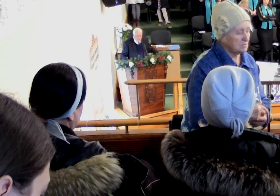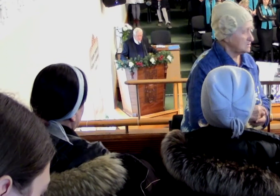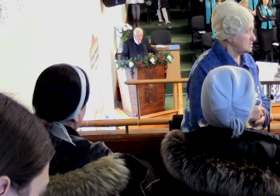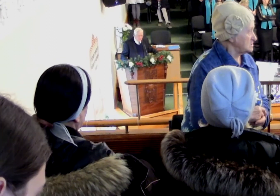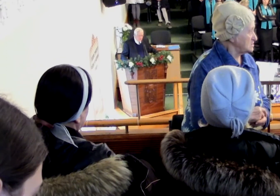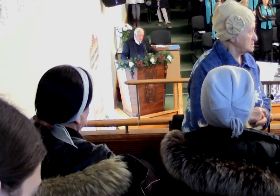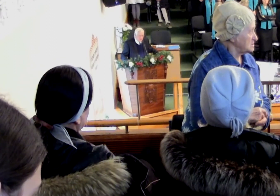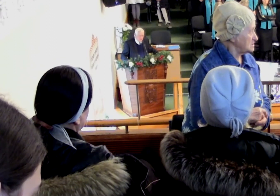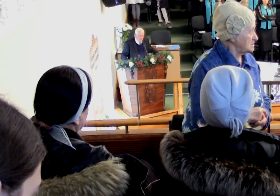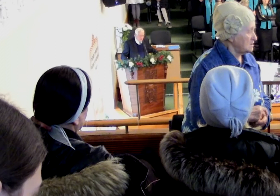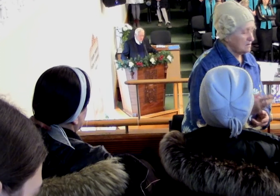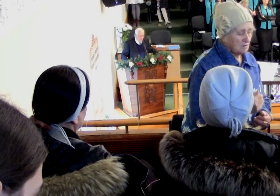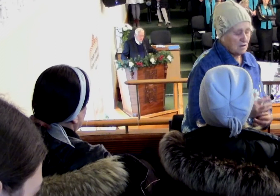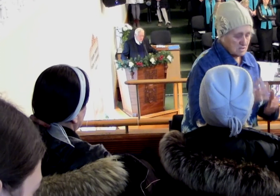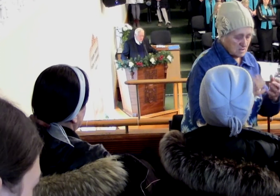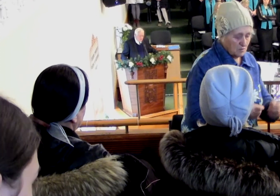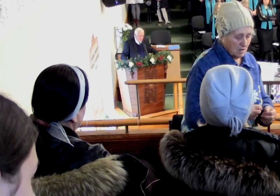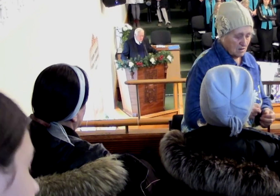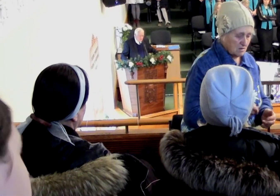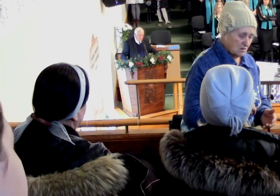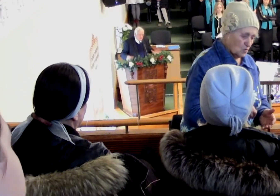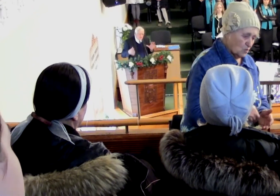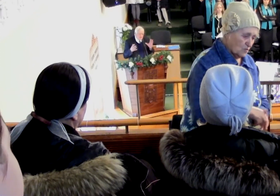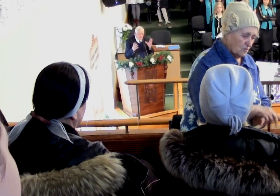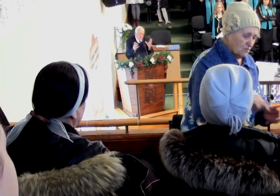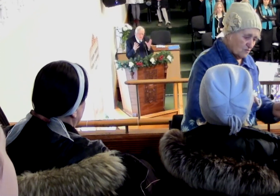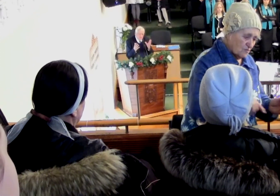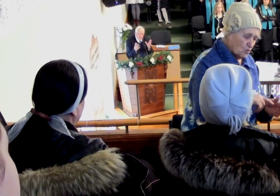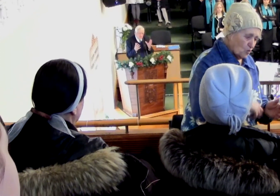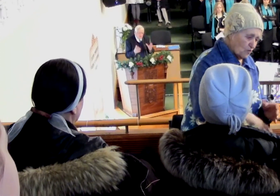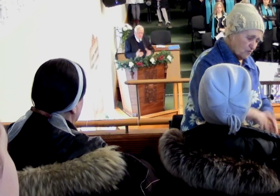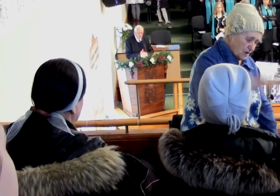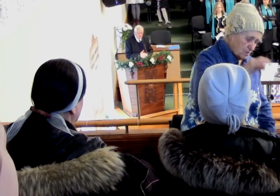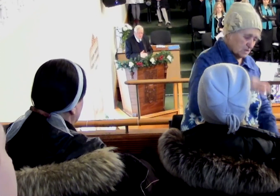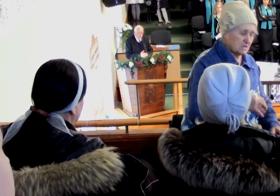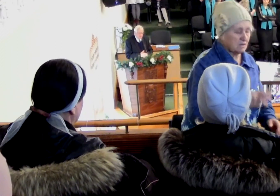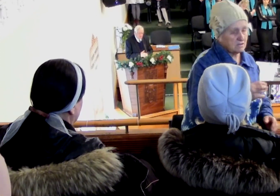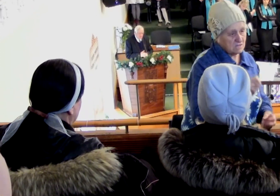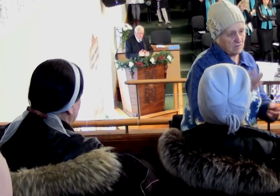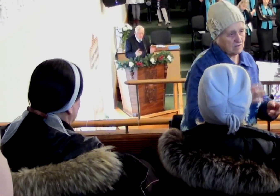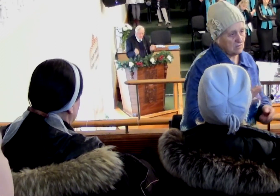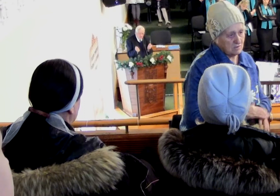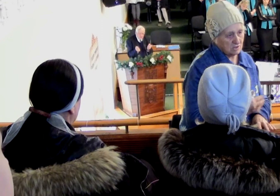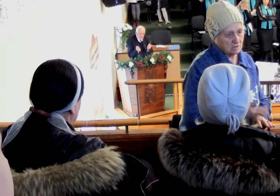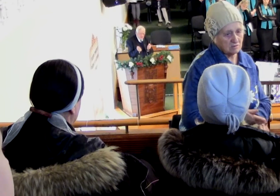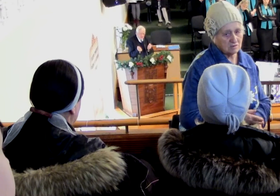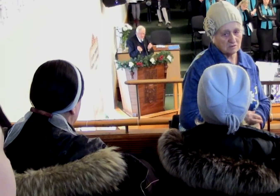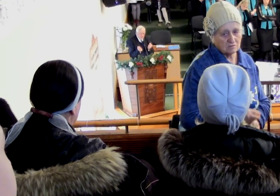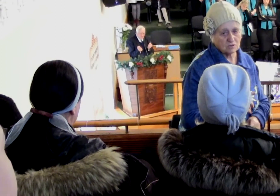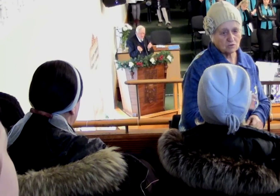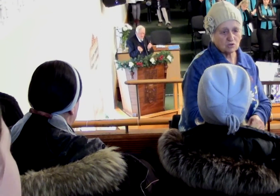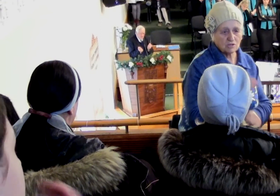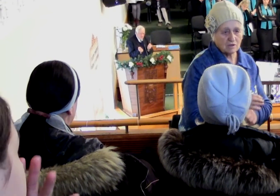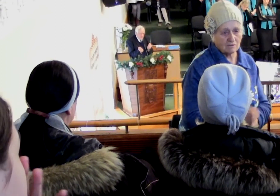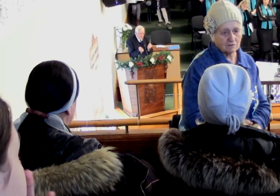Из тьмы тяжело выбираться к свету. Из тьмы страшно выбираться к свету. Дьявол держит.